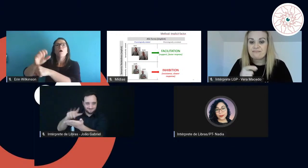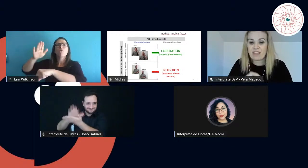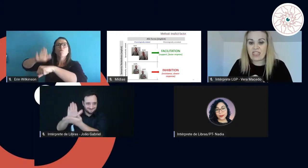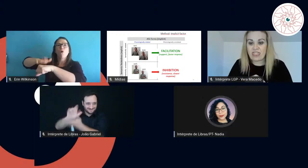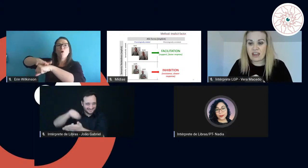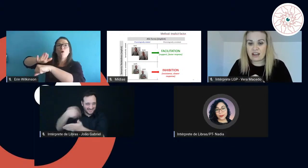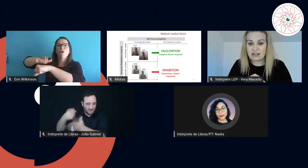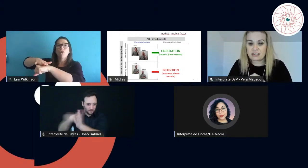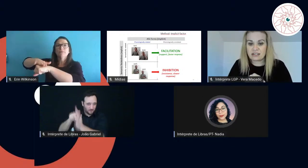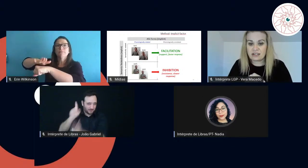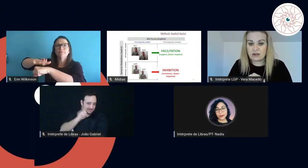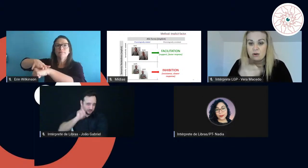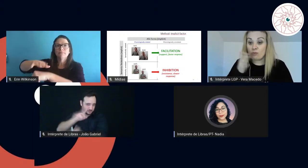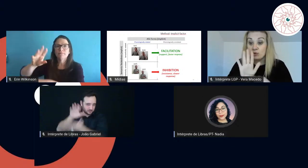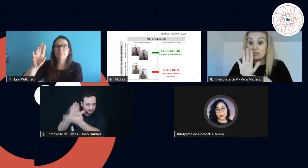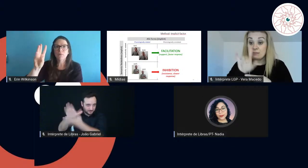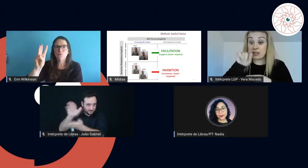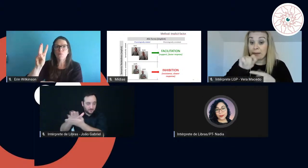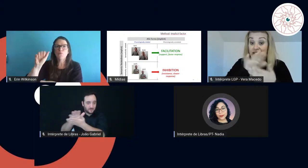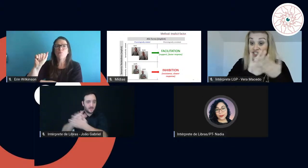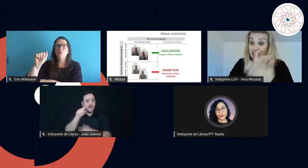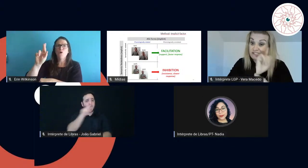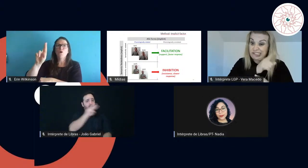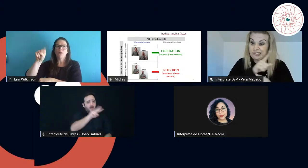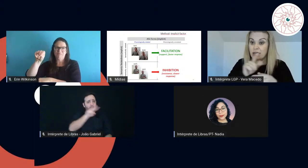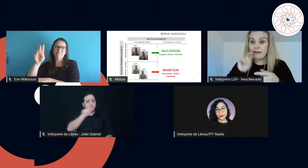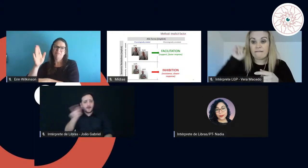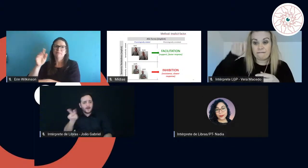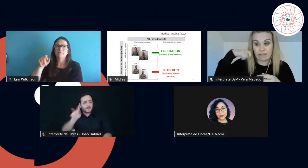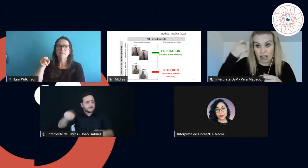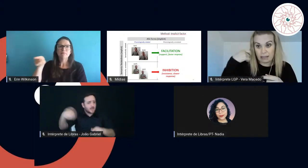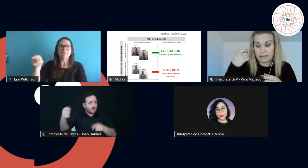ã filme e papel. Eles têm essa